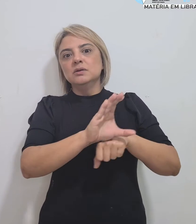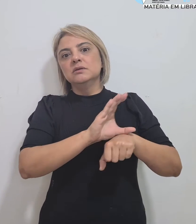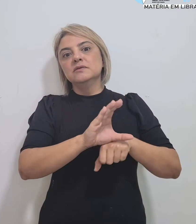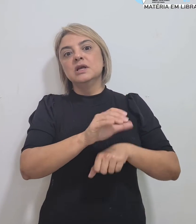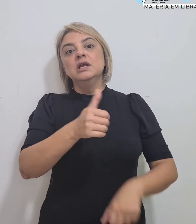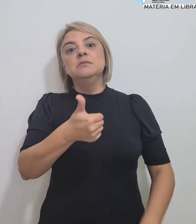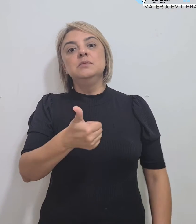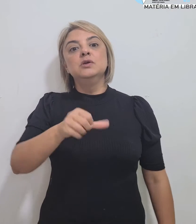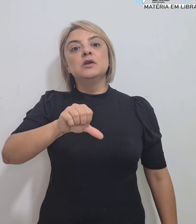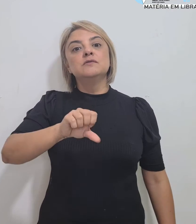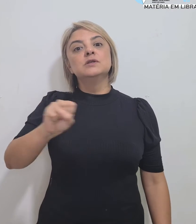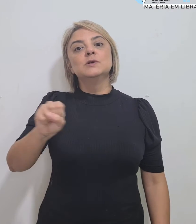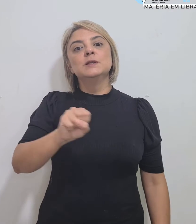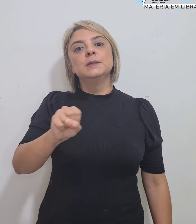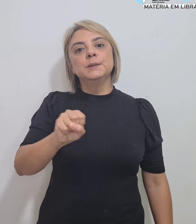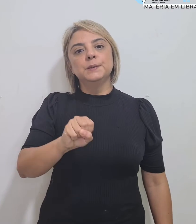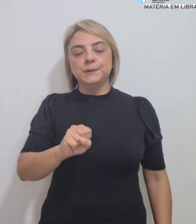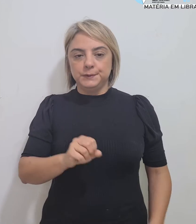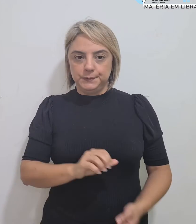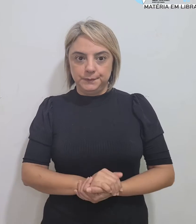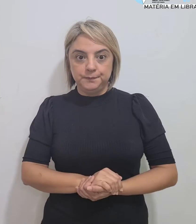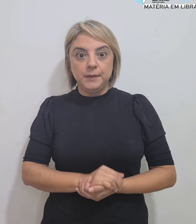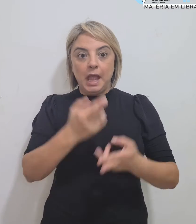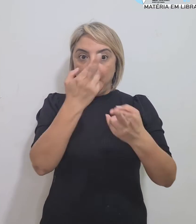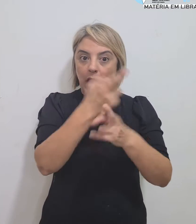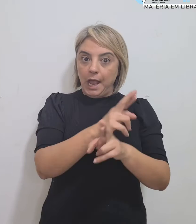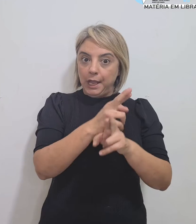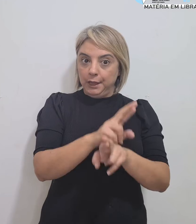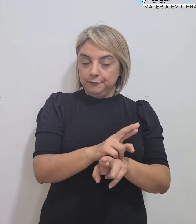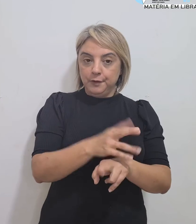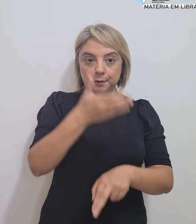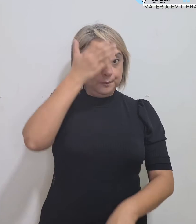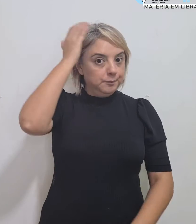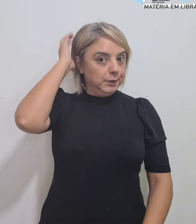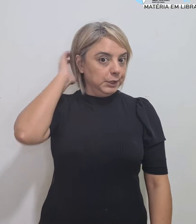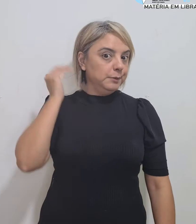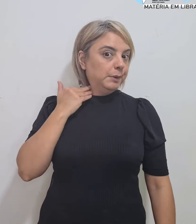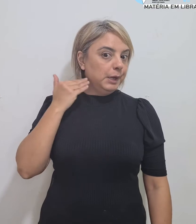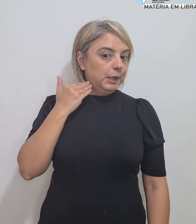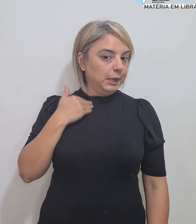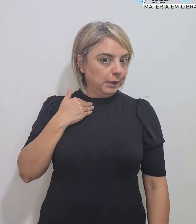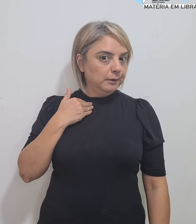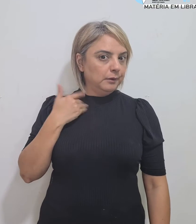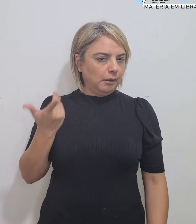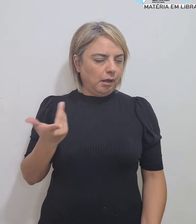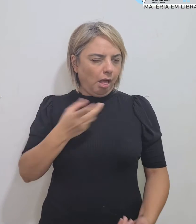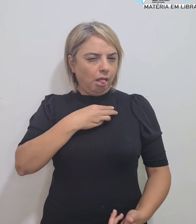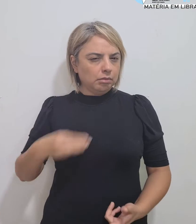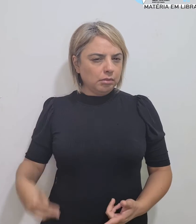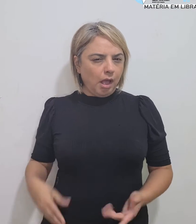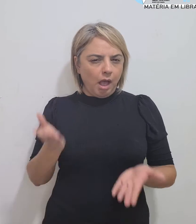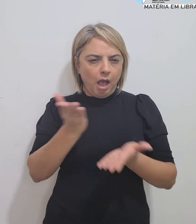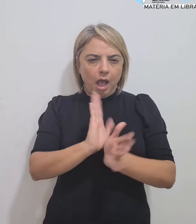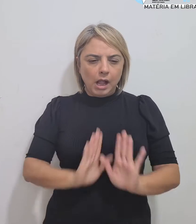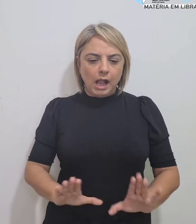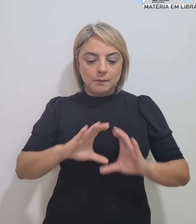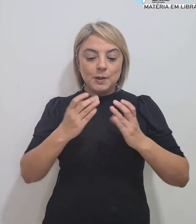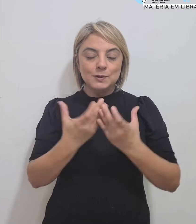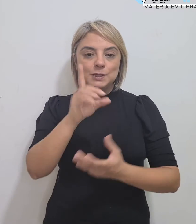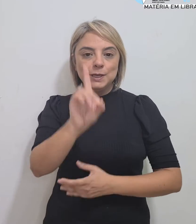Federal de 1988. A reforma do ministro e banqueiro Paulo Guedes acaba com um conjunto de direitos